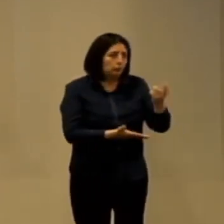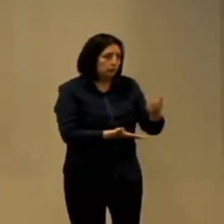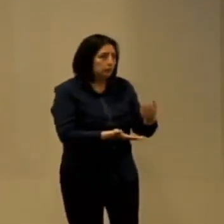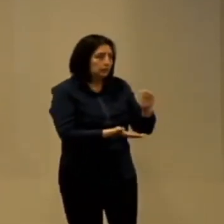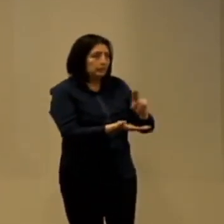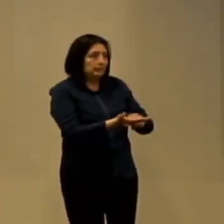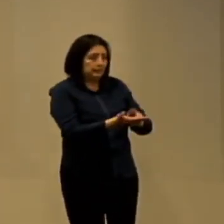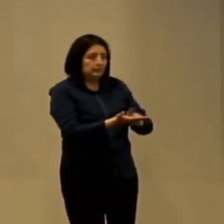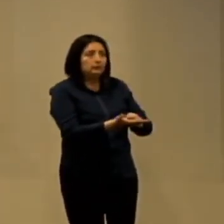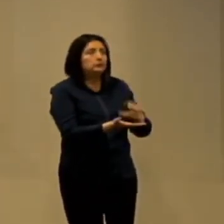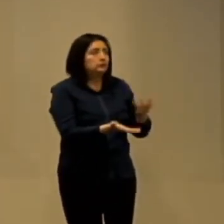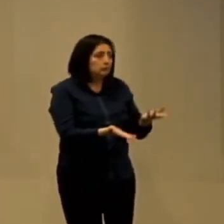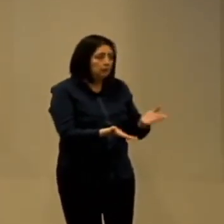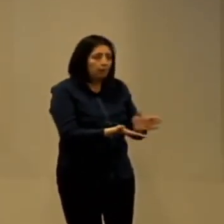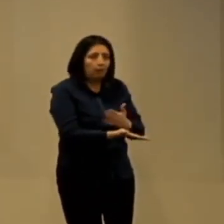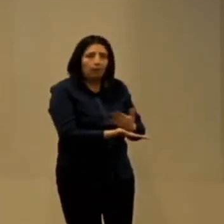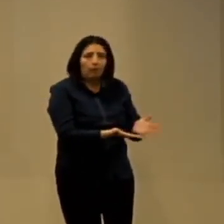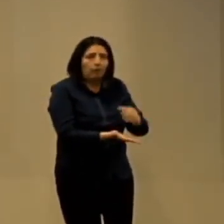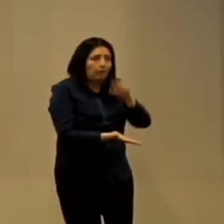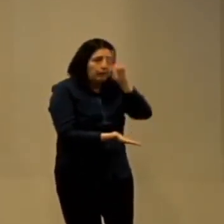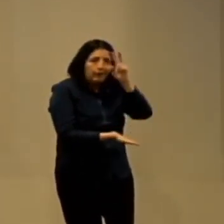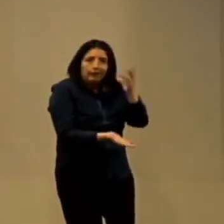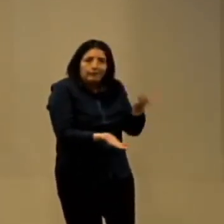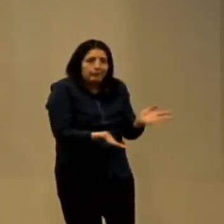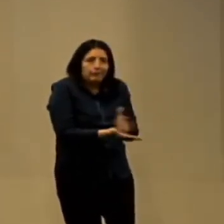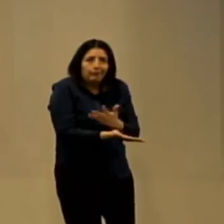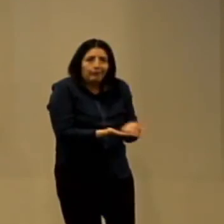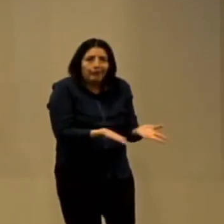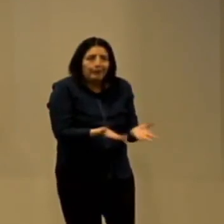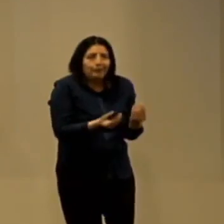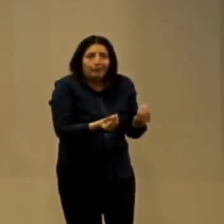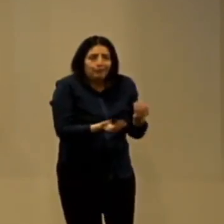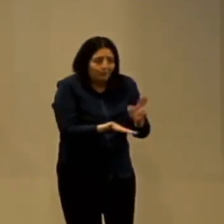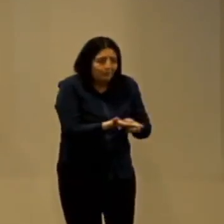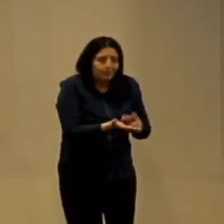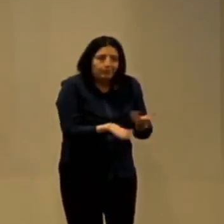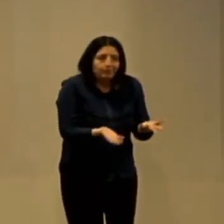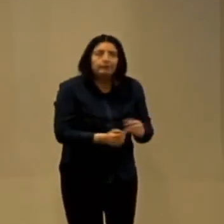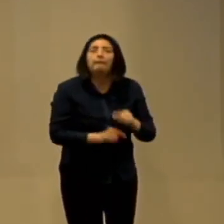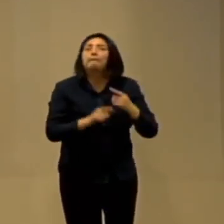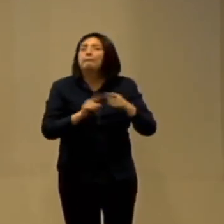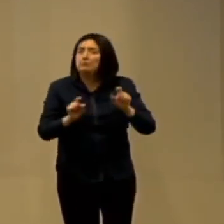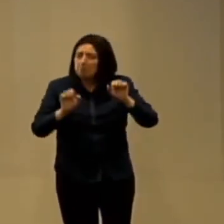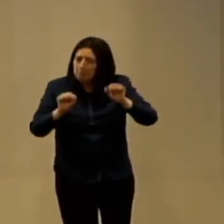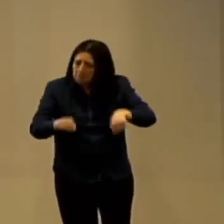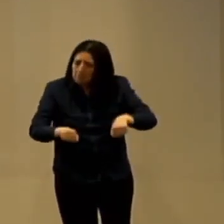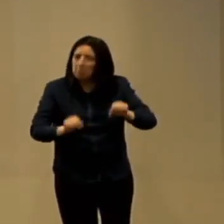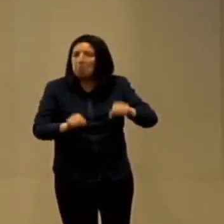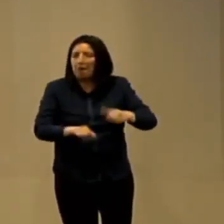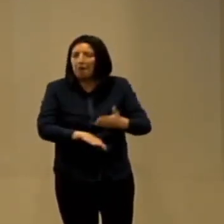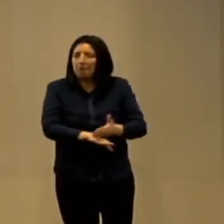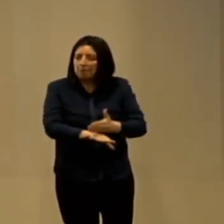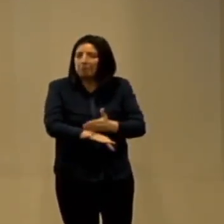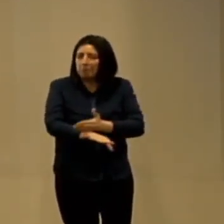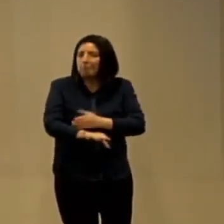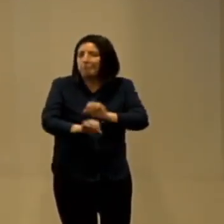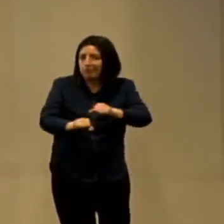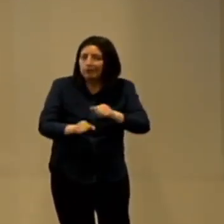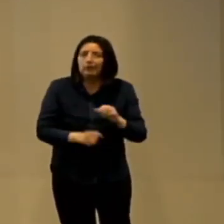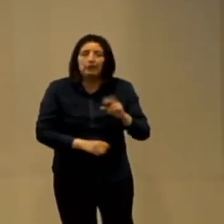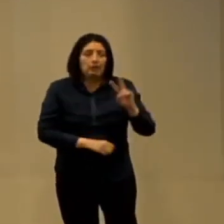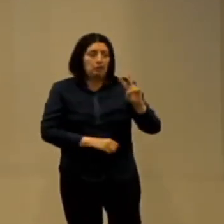es el aseguramiento. No tenemos en el país una cultura de aseguramiento aún. Sin embargo, hemos avanzado porque el